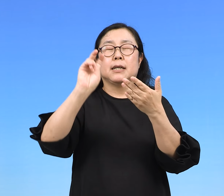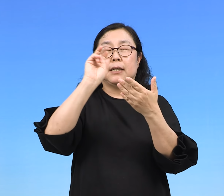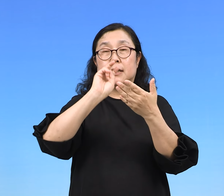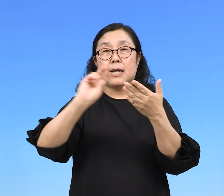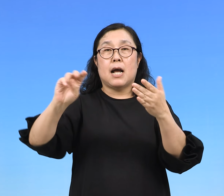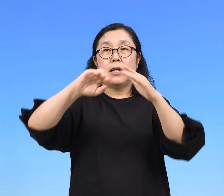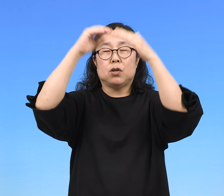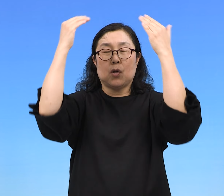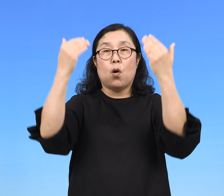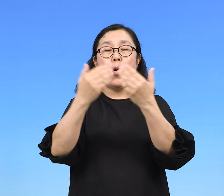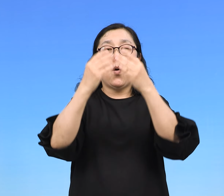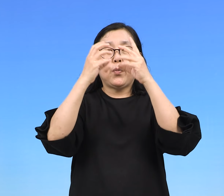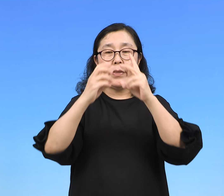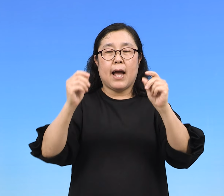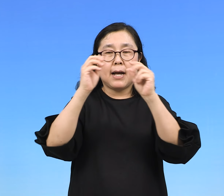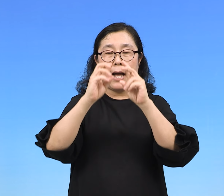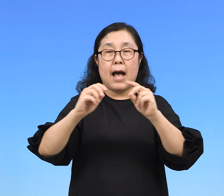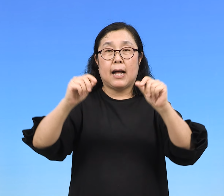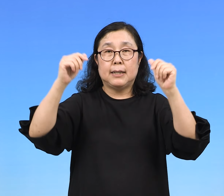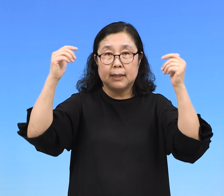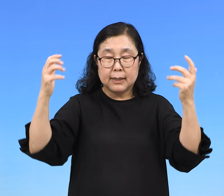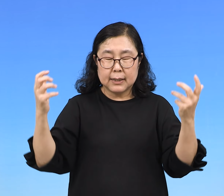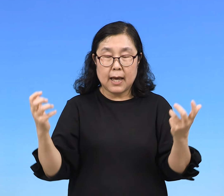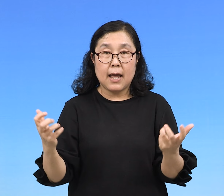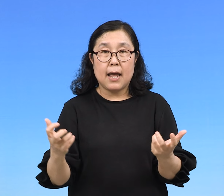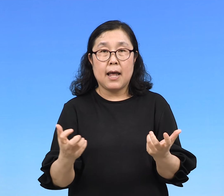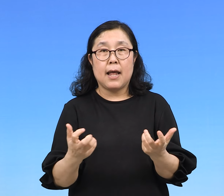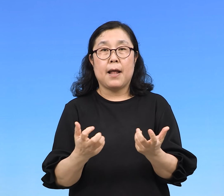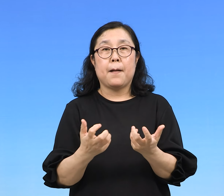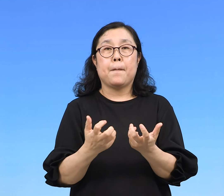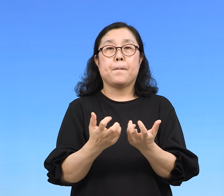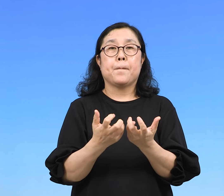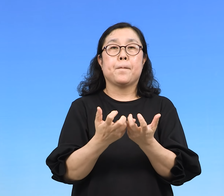그 찬송 온 땅 가득해.